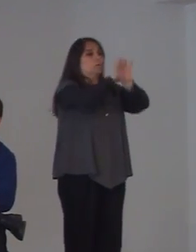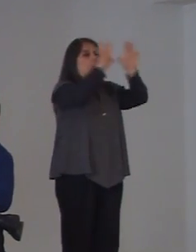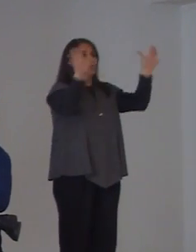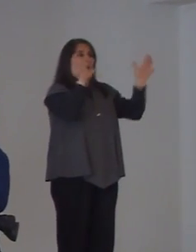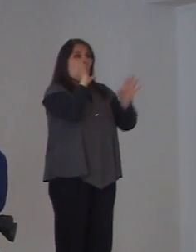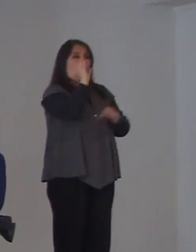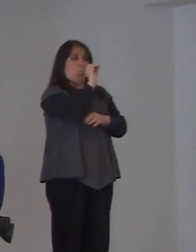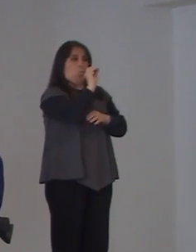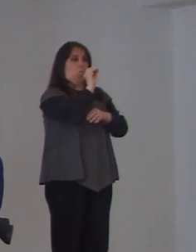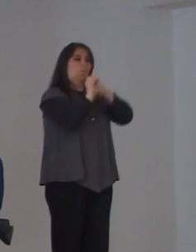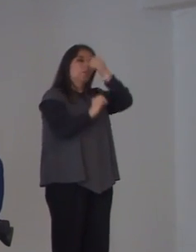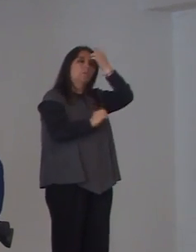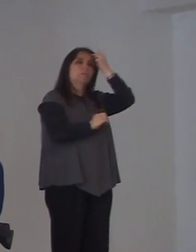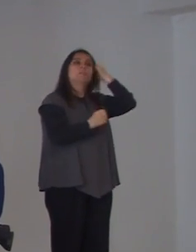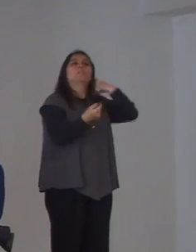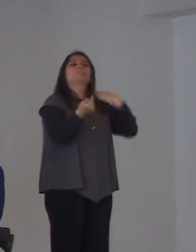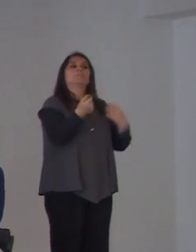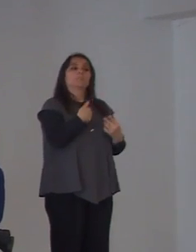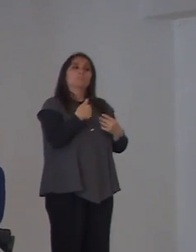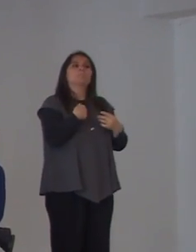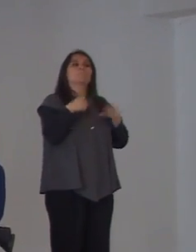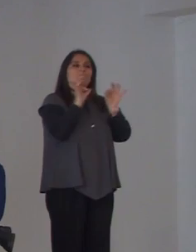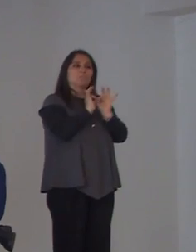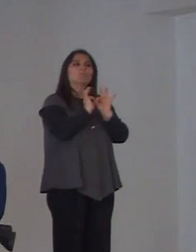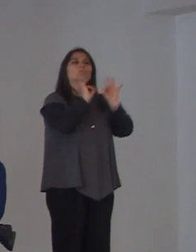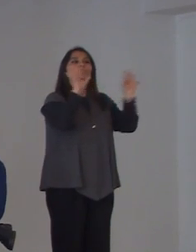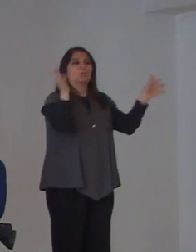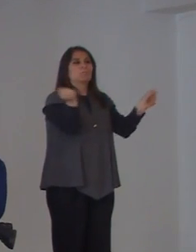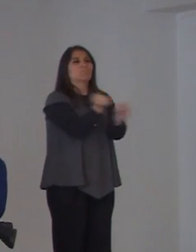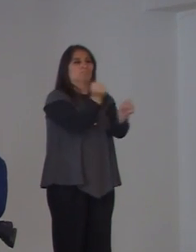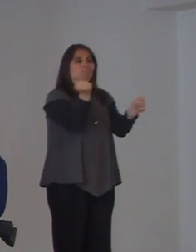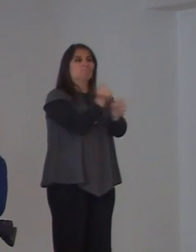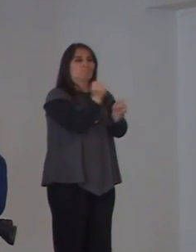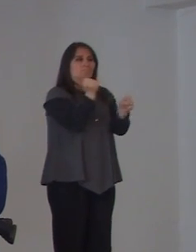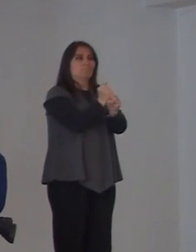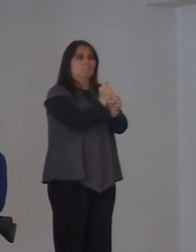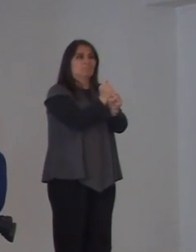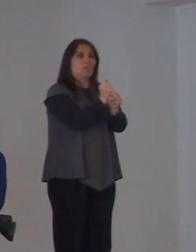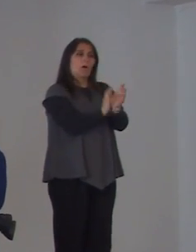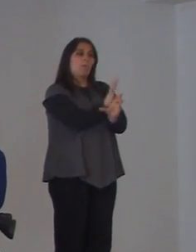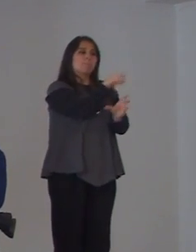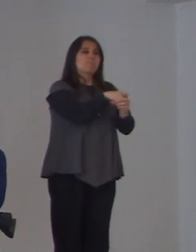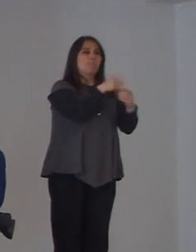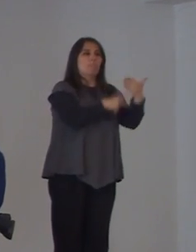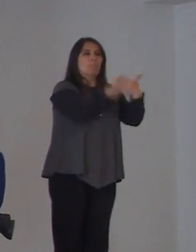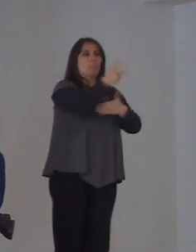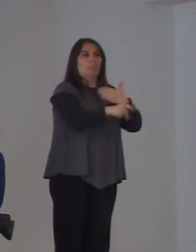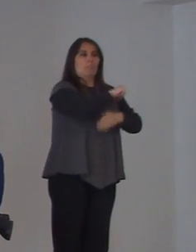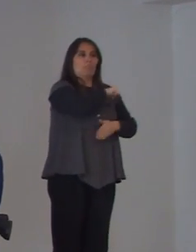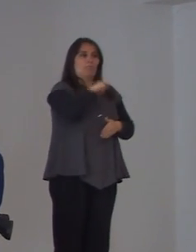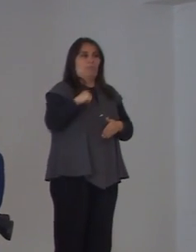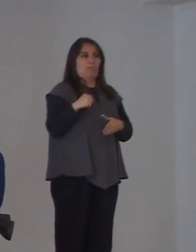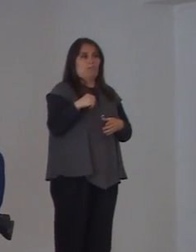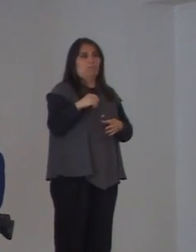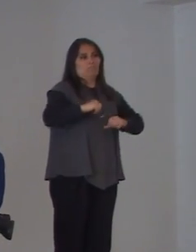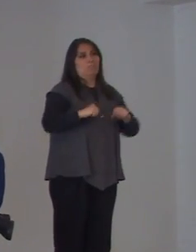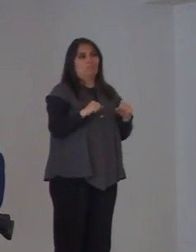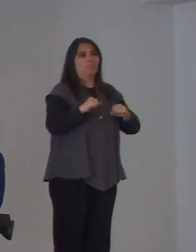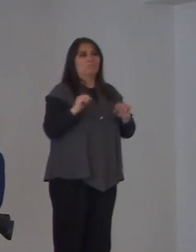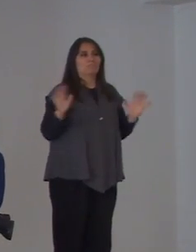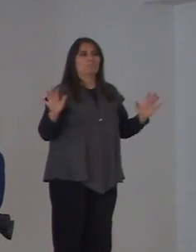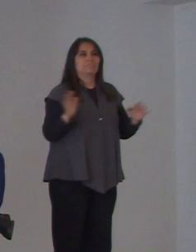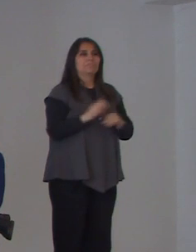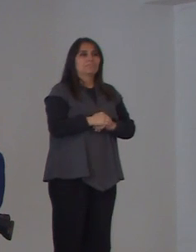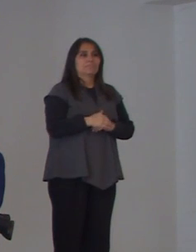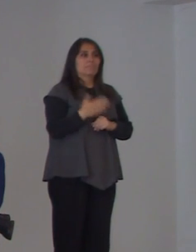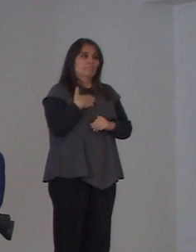Bueno, yo también he tenido la fortuna de trabajar con un proyecto privado aquí en Bogotá, porque yo sé que